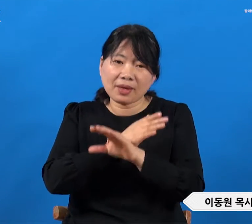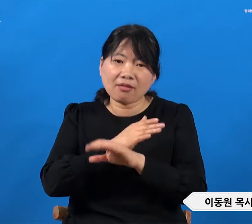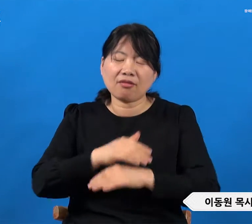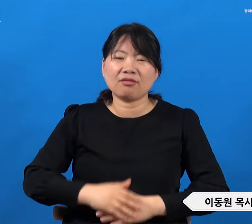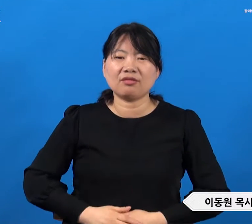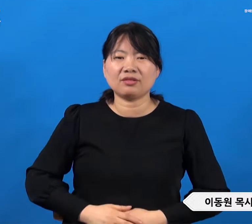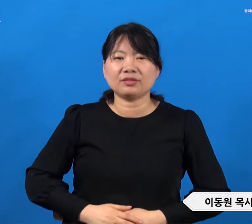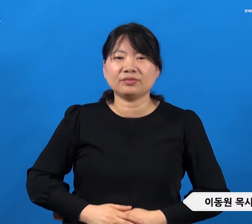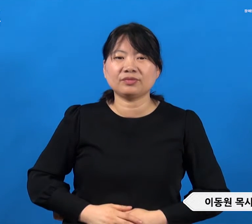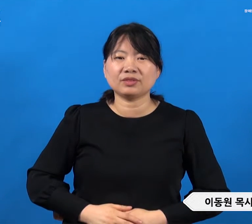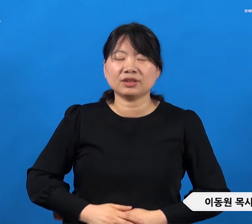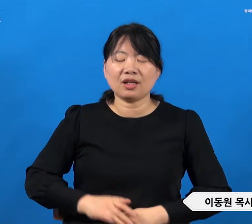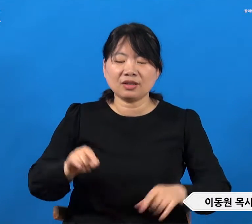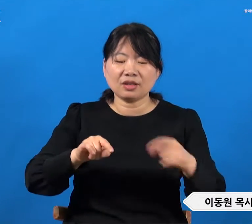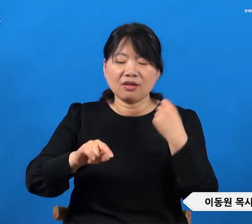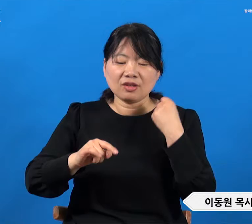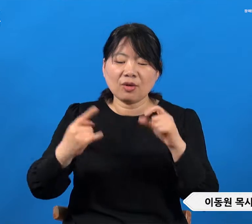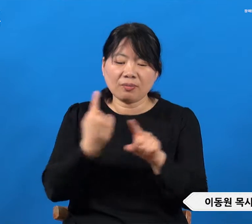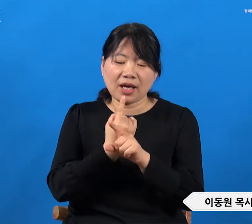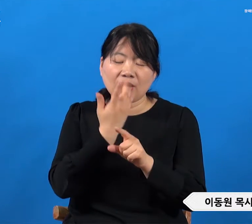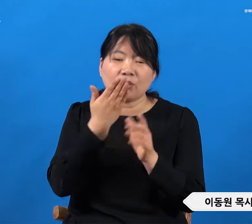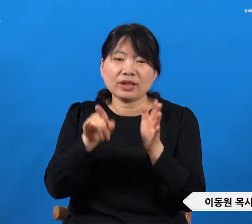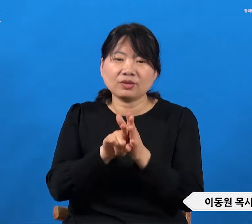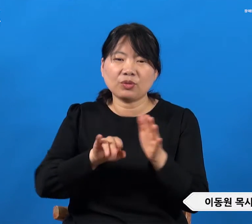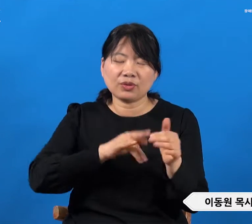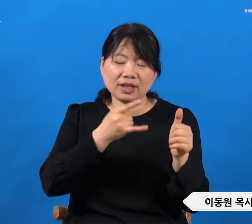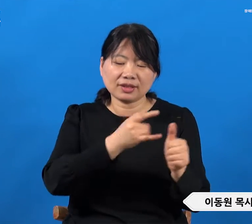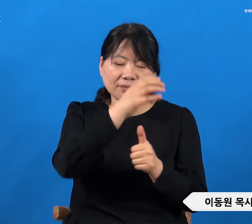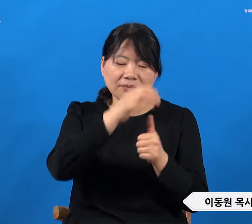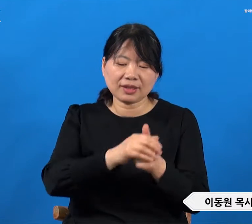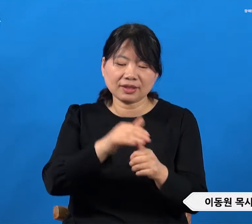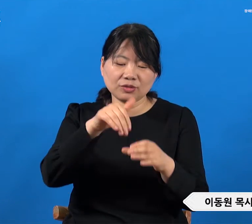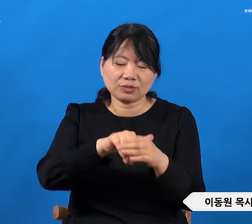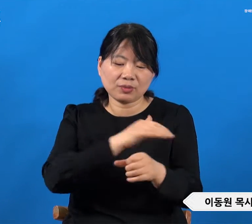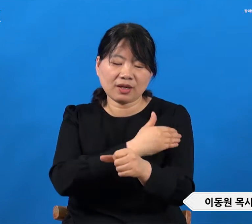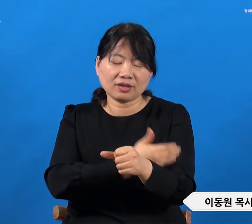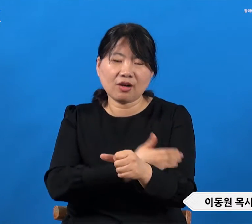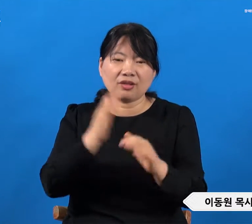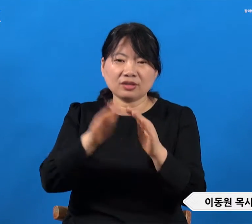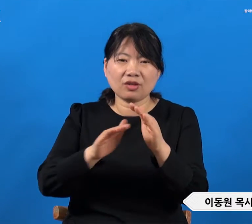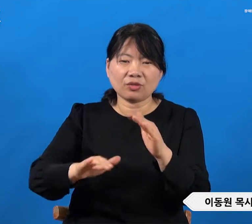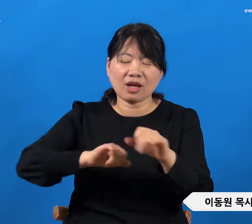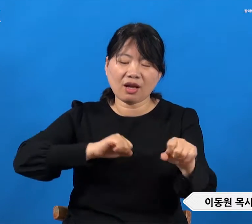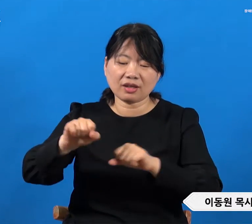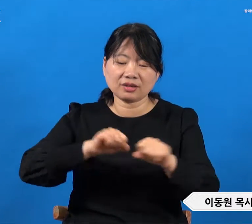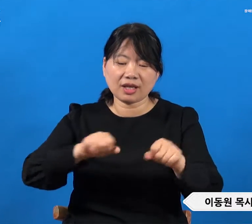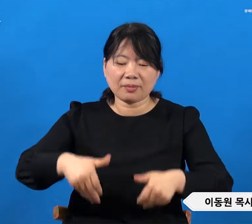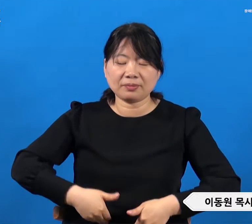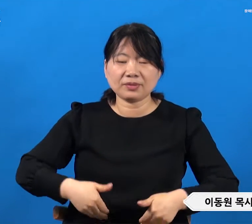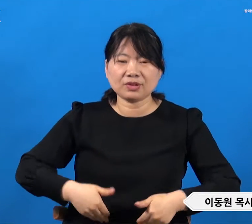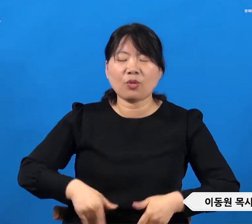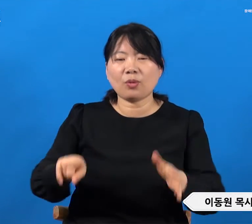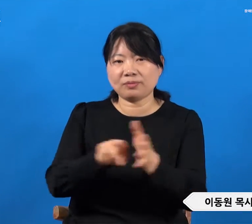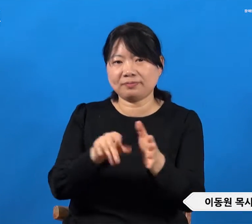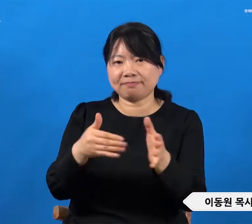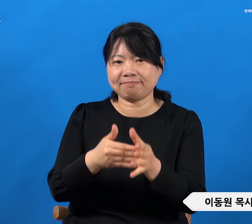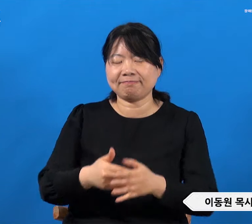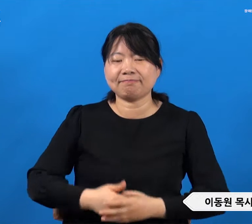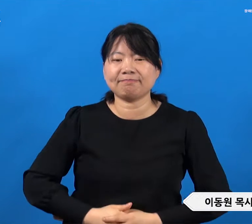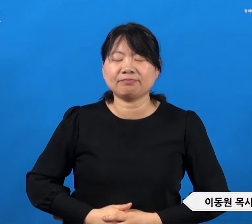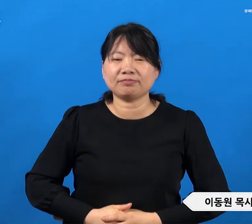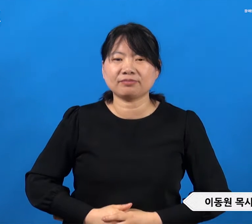되면 정권이 바뀔 수 있도록 우리에게 주어진 투표권을 정당하게 행사해야 한다고